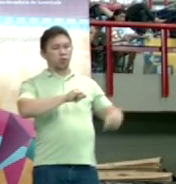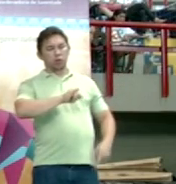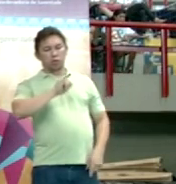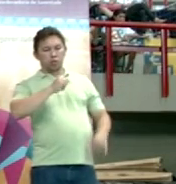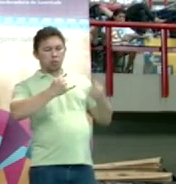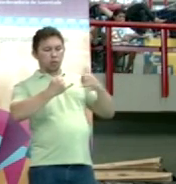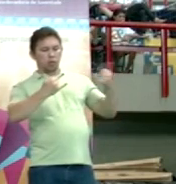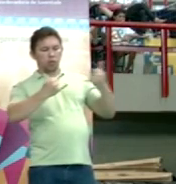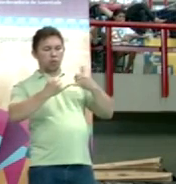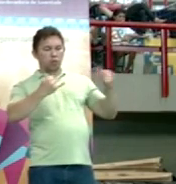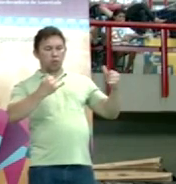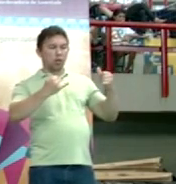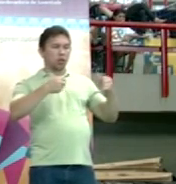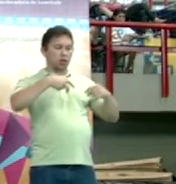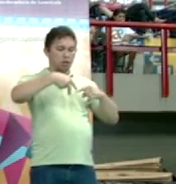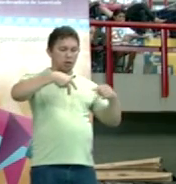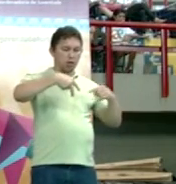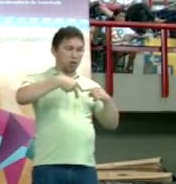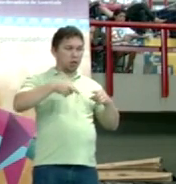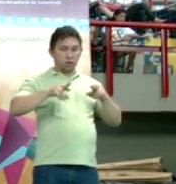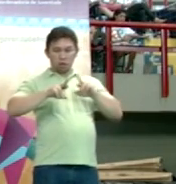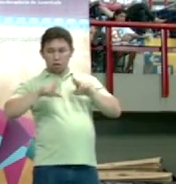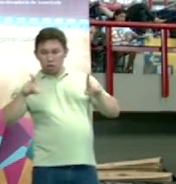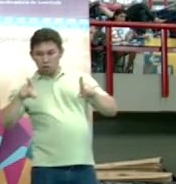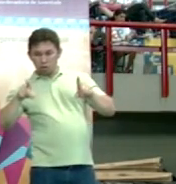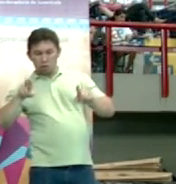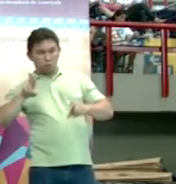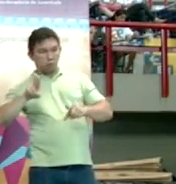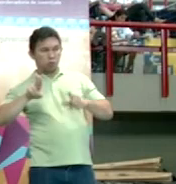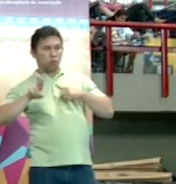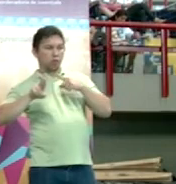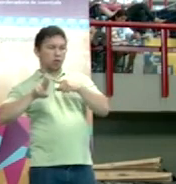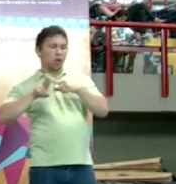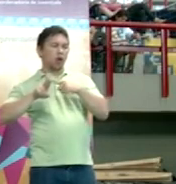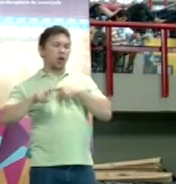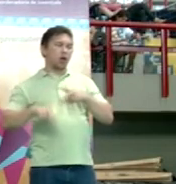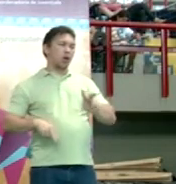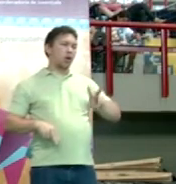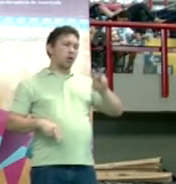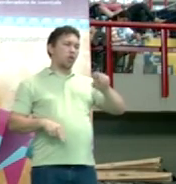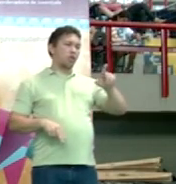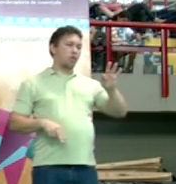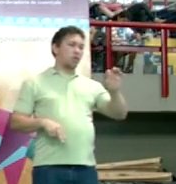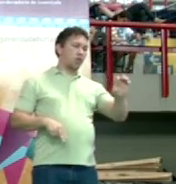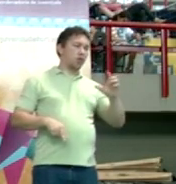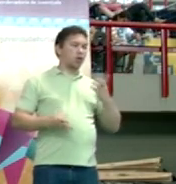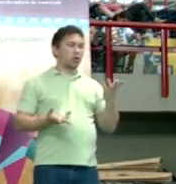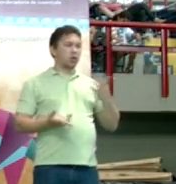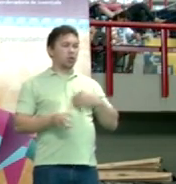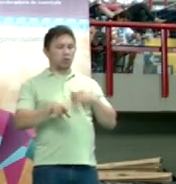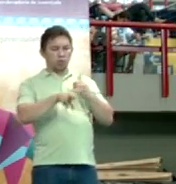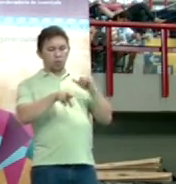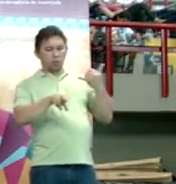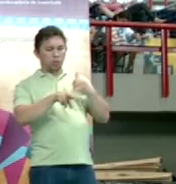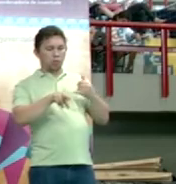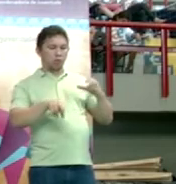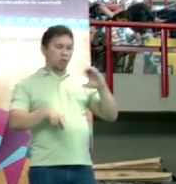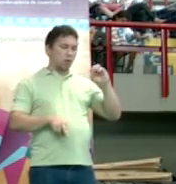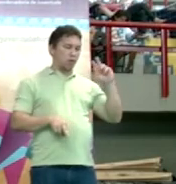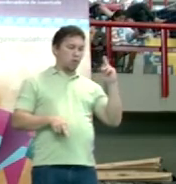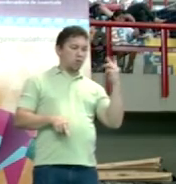unidade. Diferença de potencial, unidade, volt. E resistência, unidade, ohm.